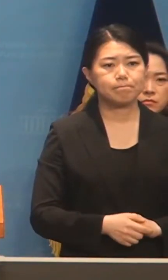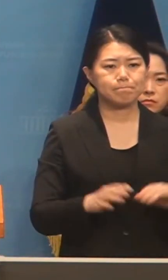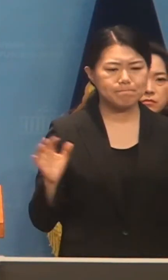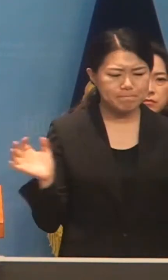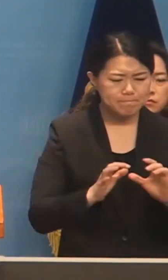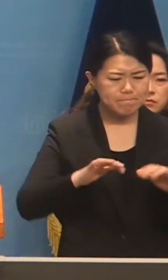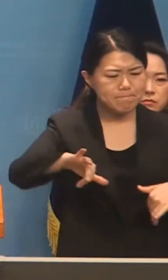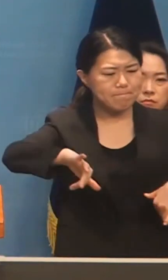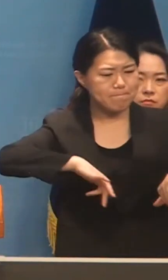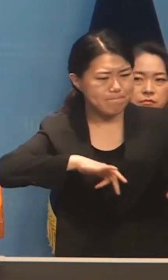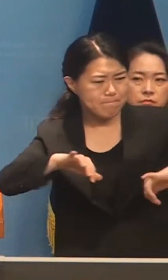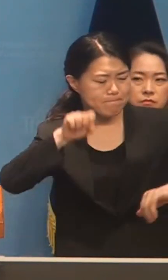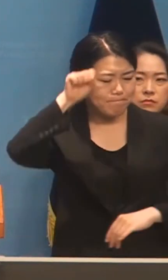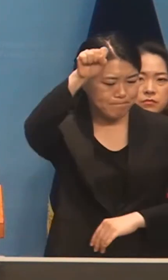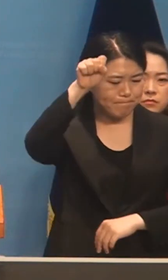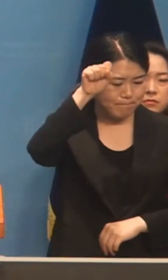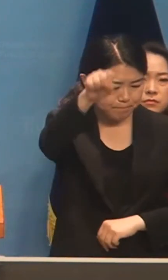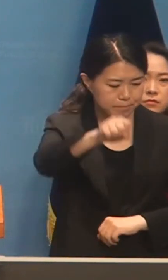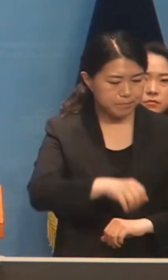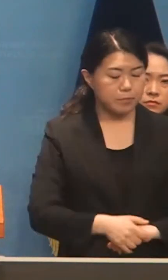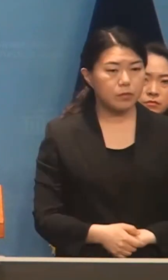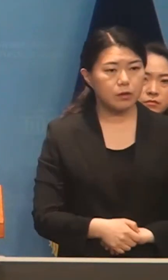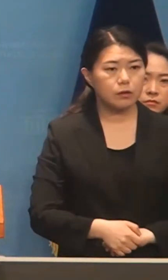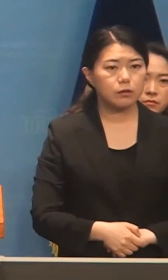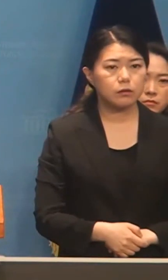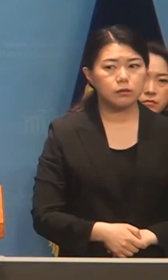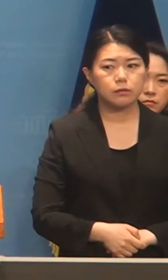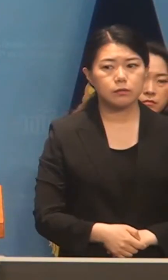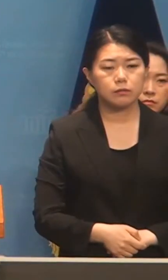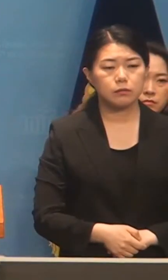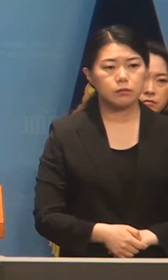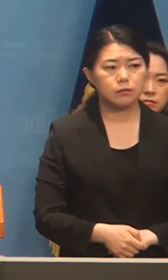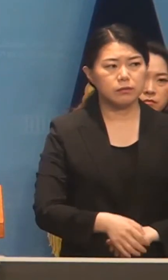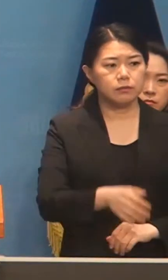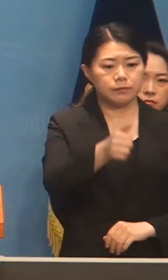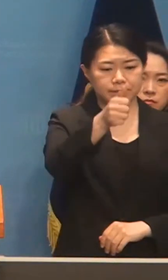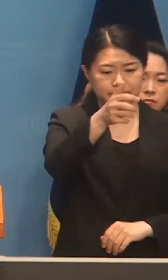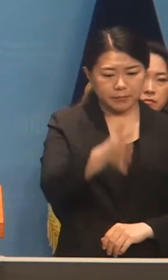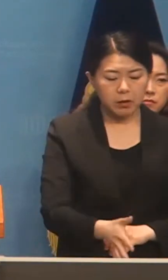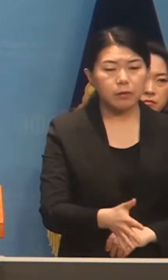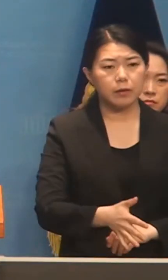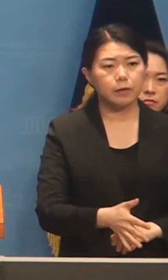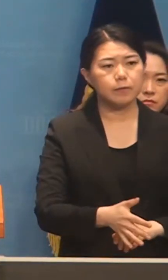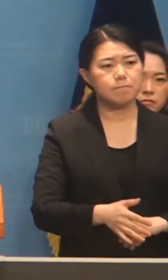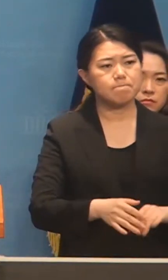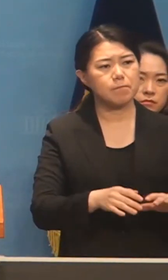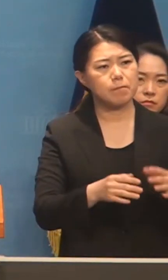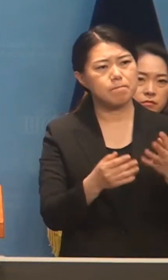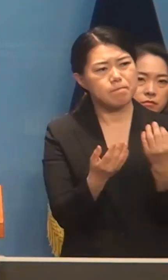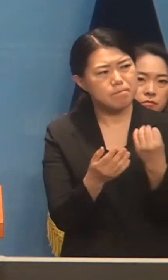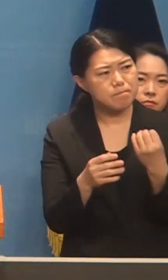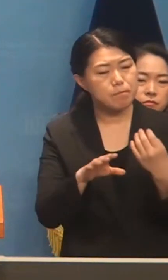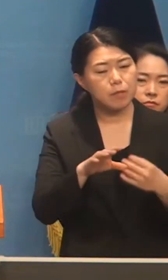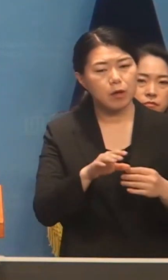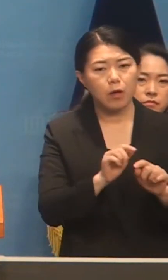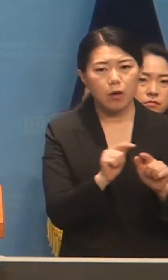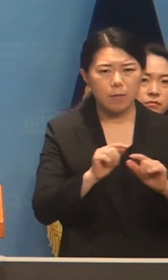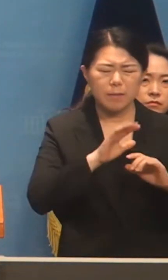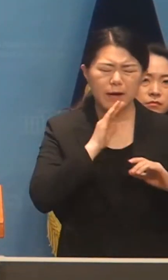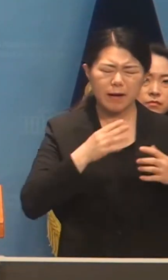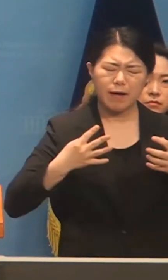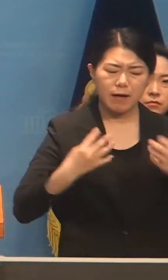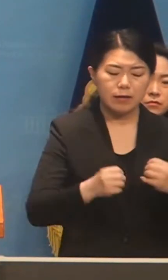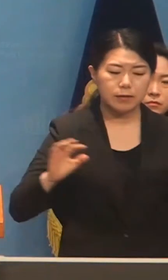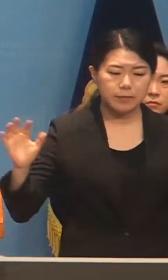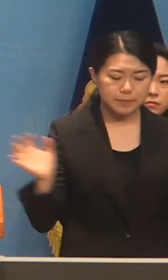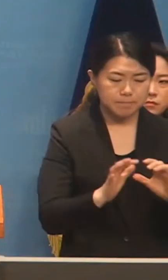뭉쳐서 거리로 나왔습니다. 수차례 걸친 수십만 명, 수만 명의 교사